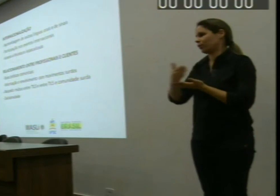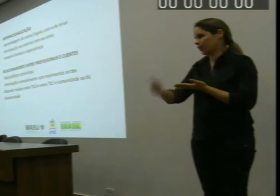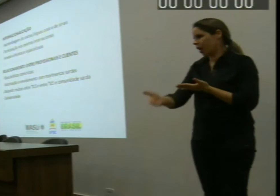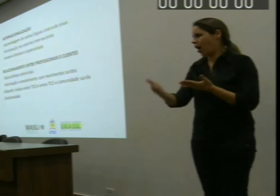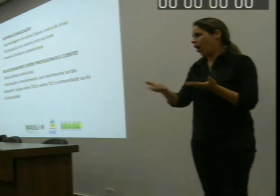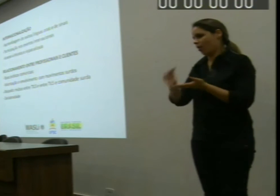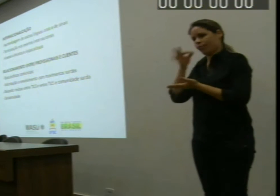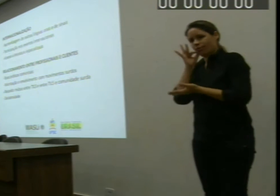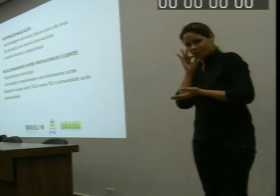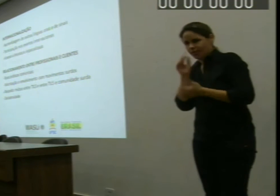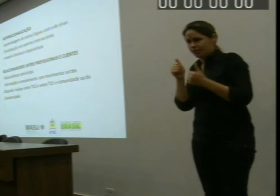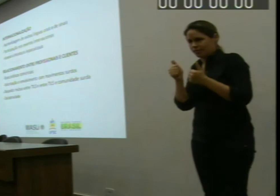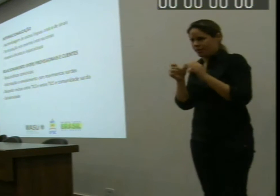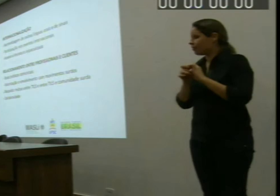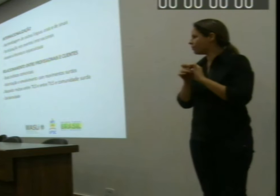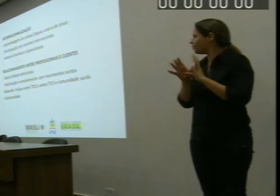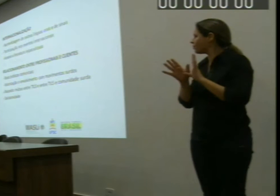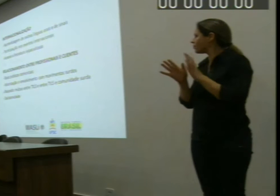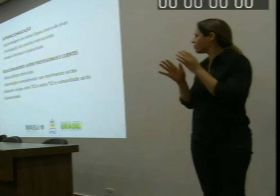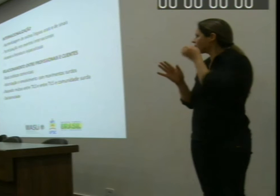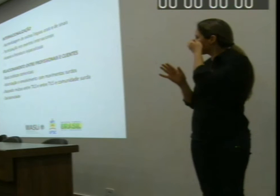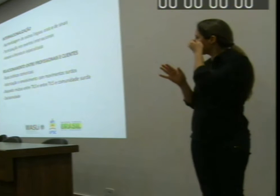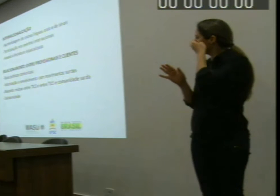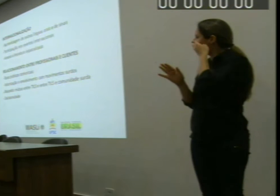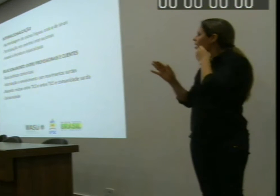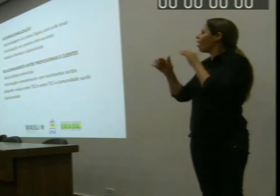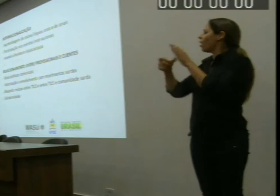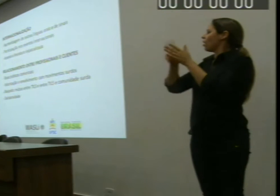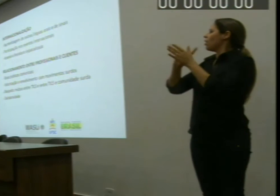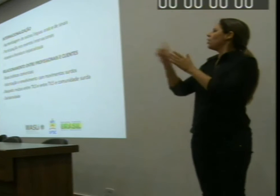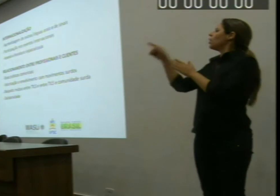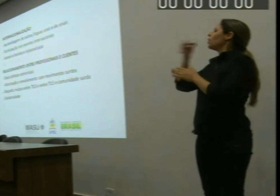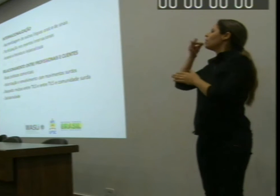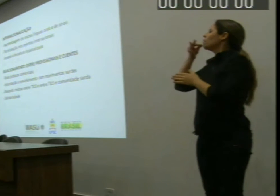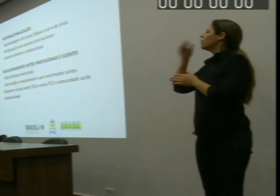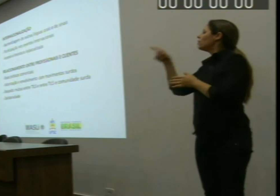Break certo Ah desculpa antes de tudo a Gabi queria